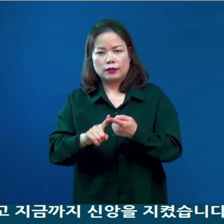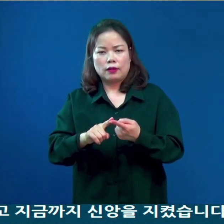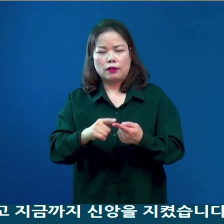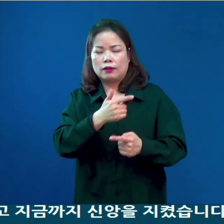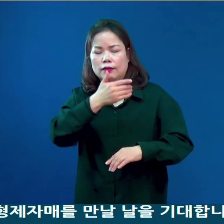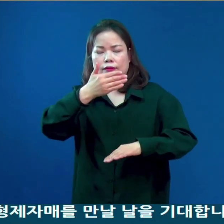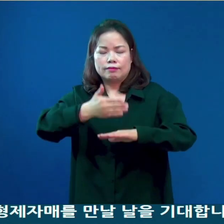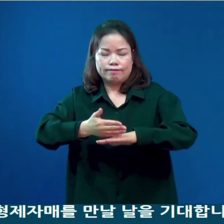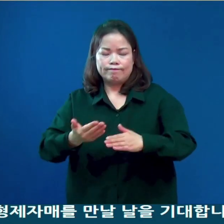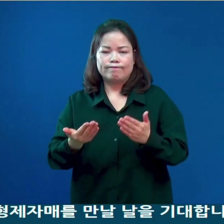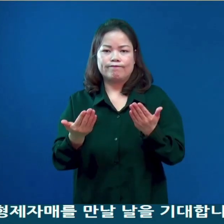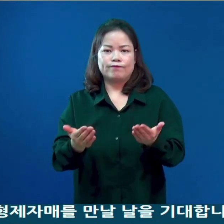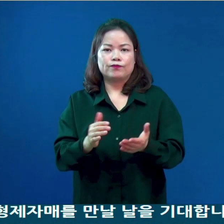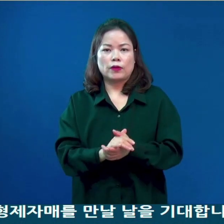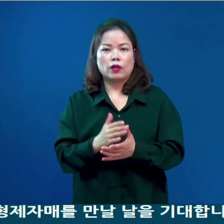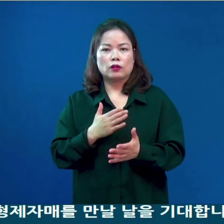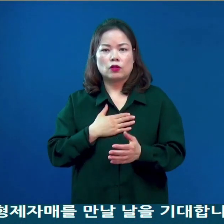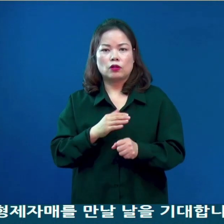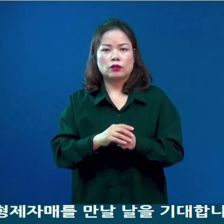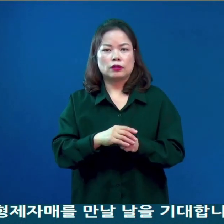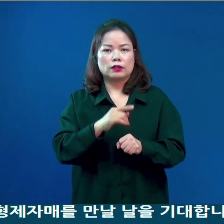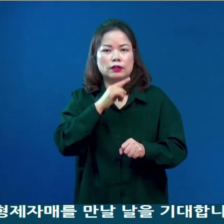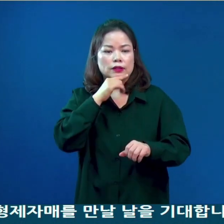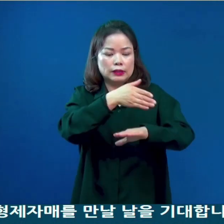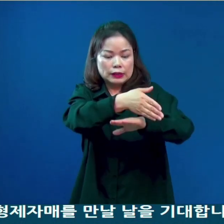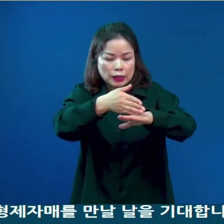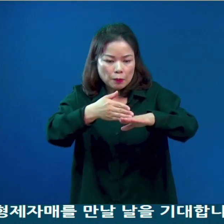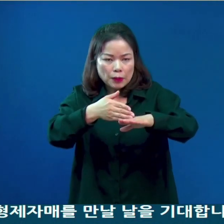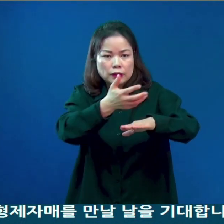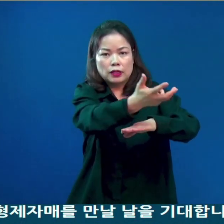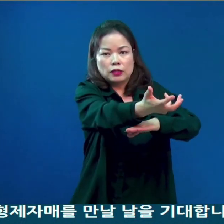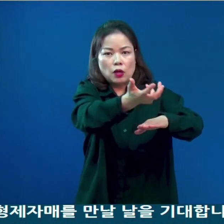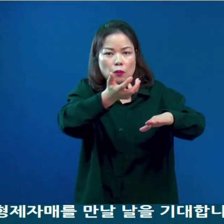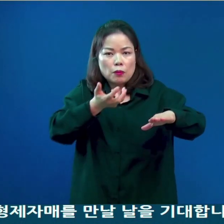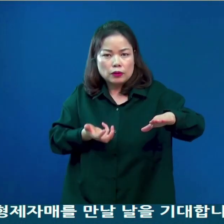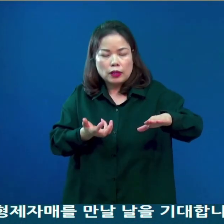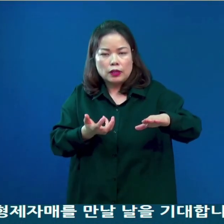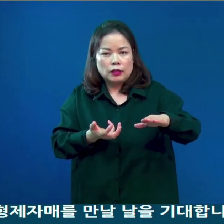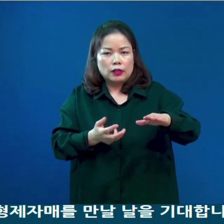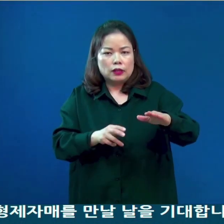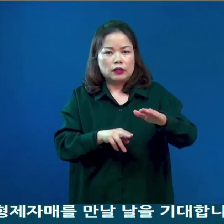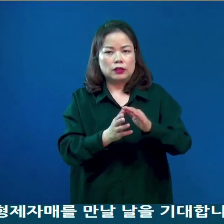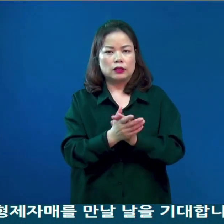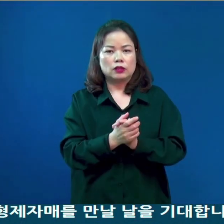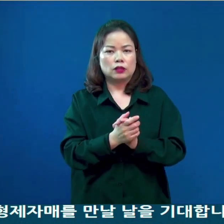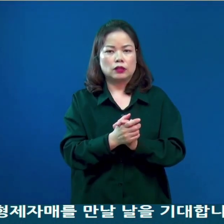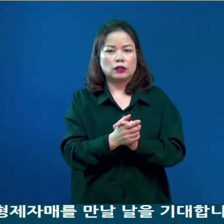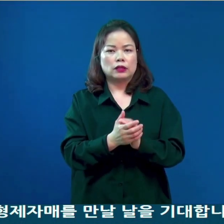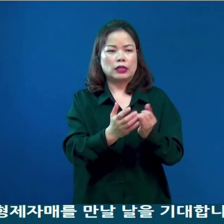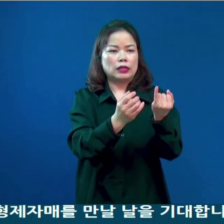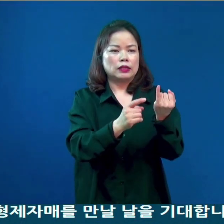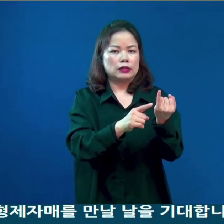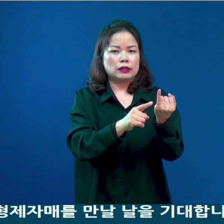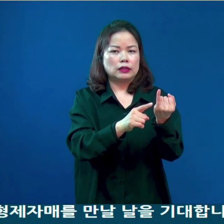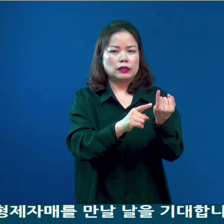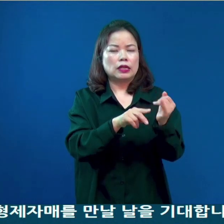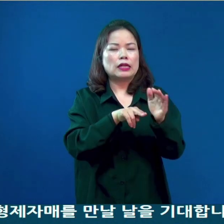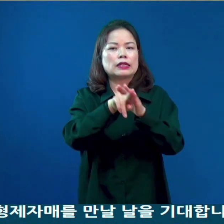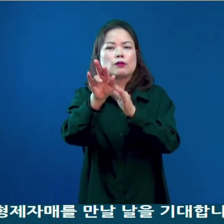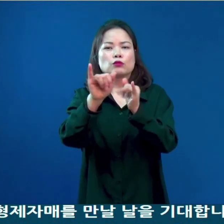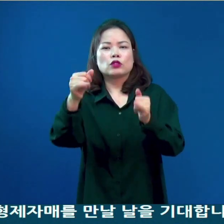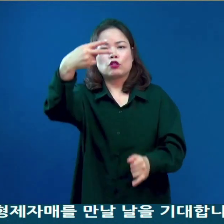모릅니다. 저는 38선을 건너서 왔지만 자매는 두만강을 건너서 왔다고